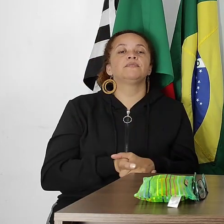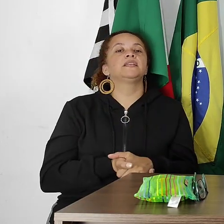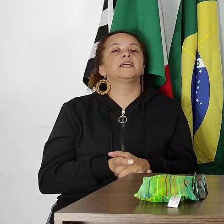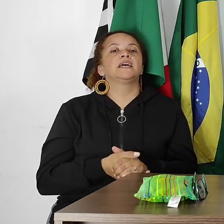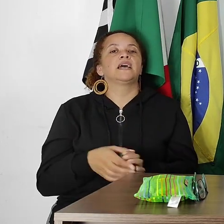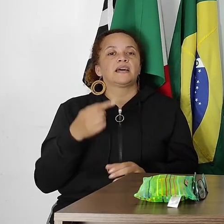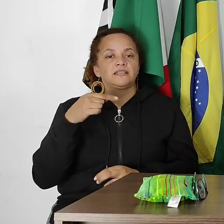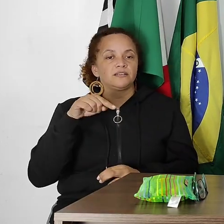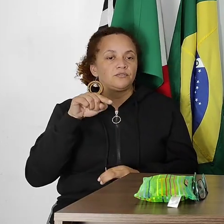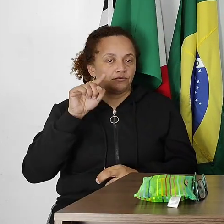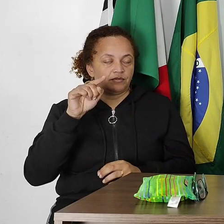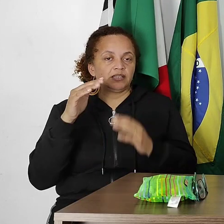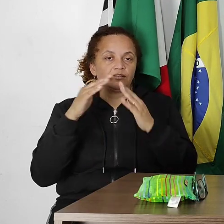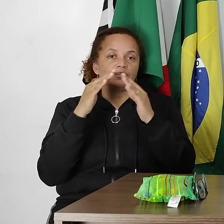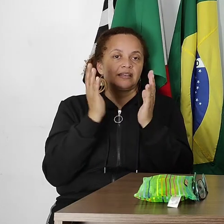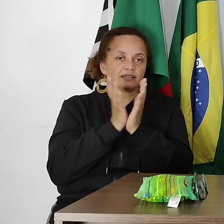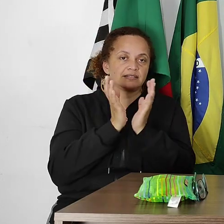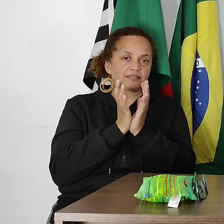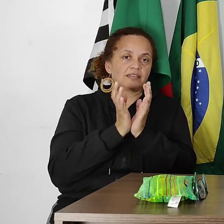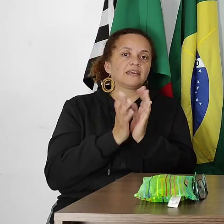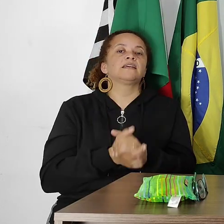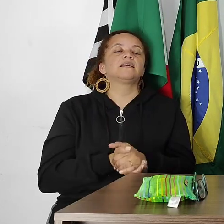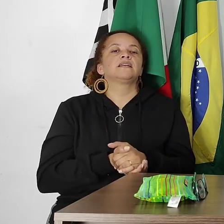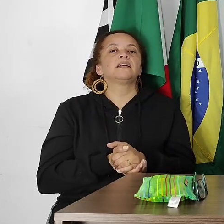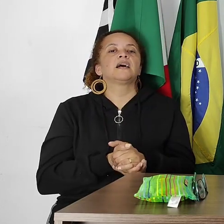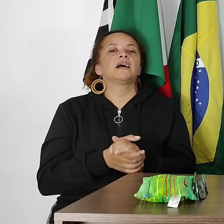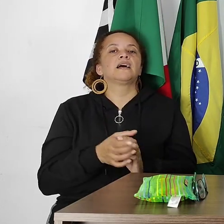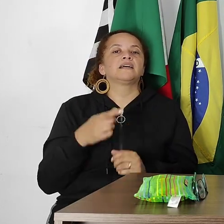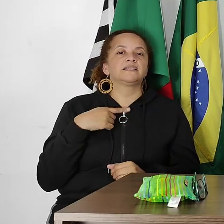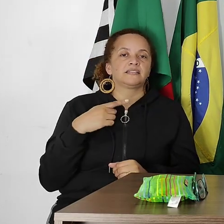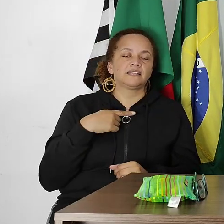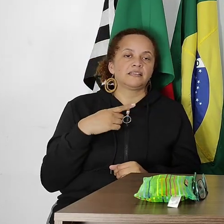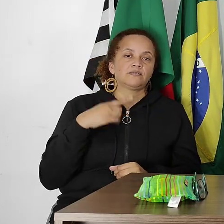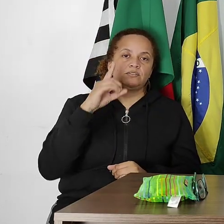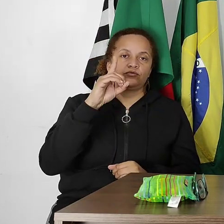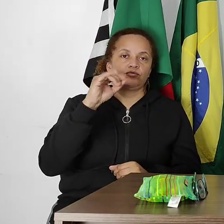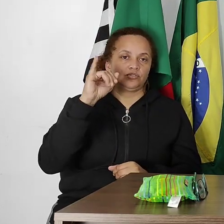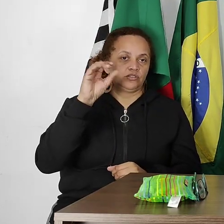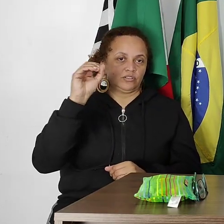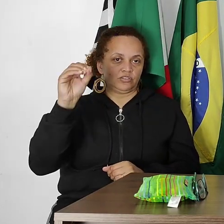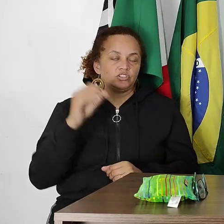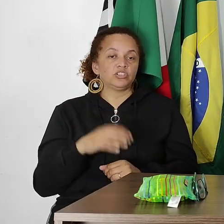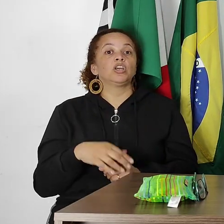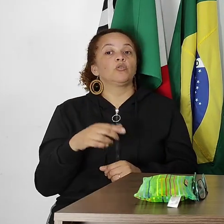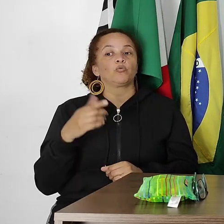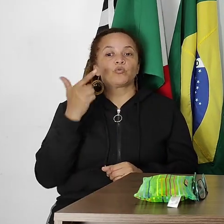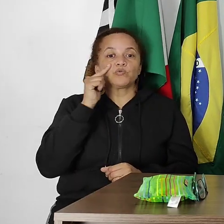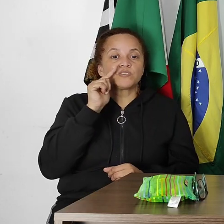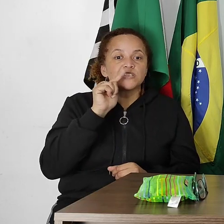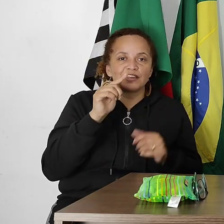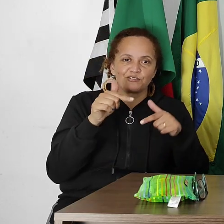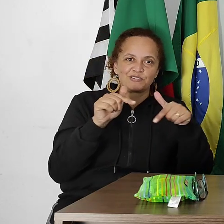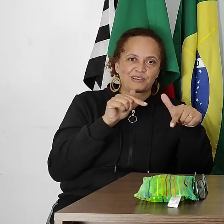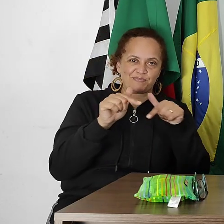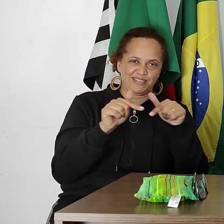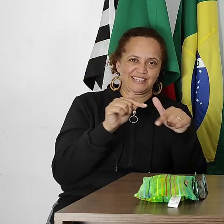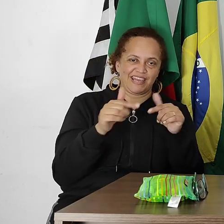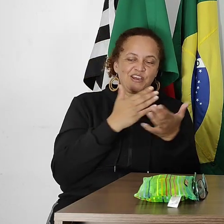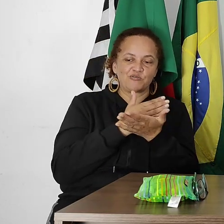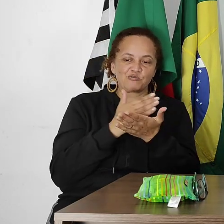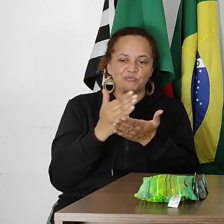ali na casa do Rosindo. O Rosindo deu a oportunidade para o Gil de um emprego, né, então o Gil já saiu e já começou a